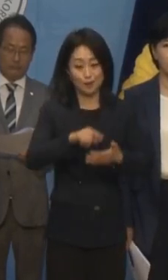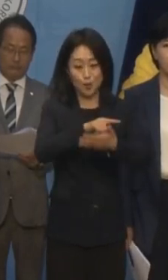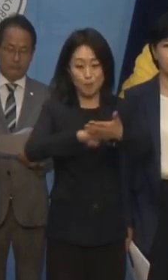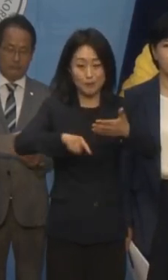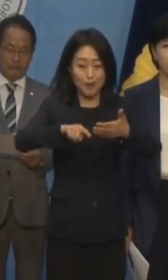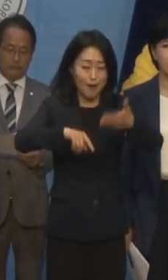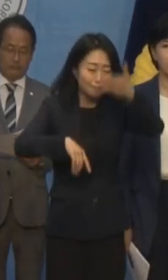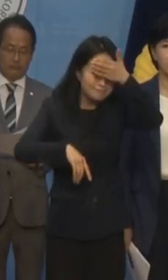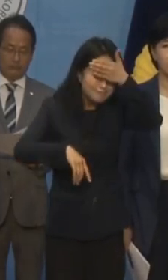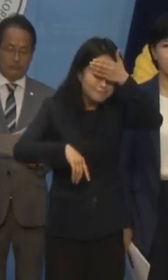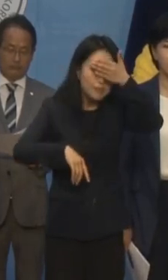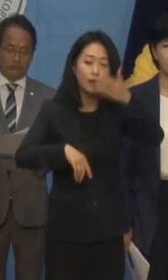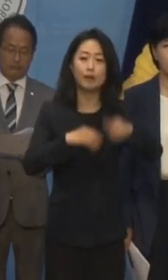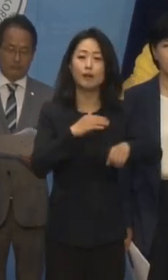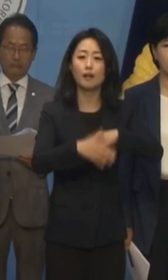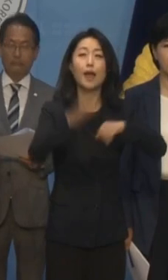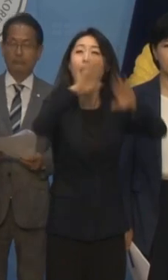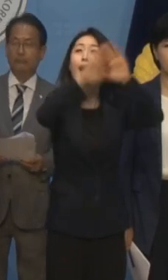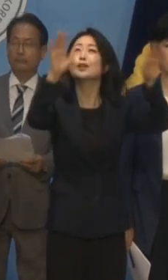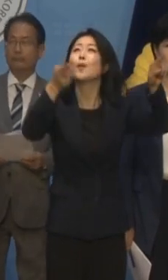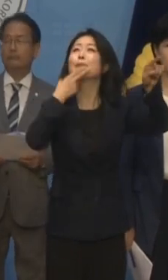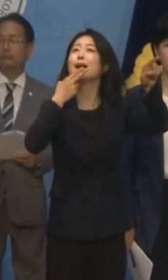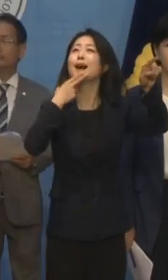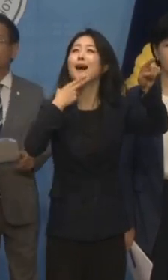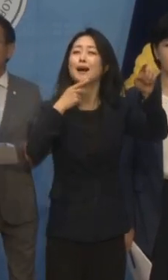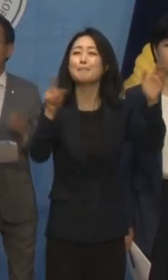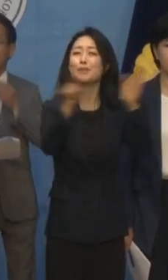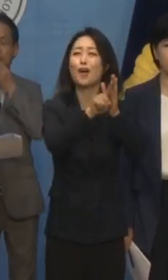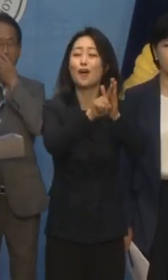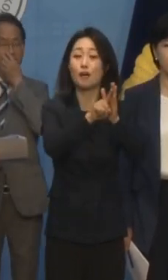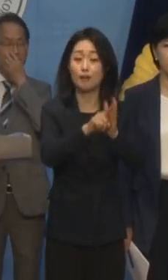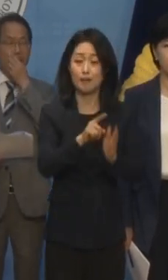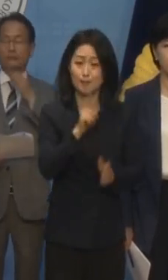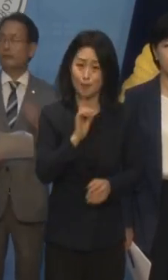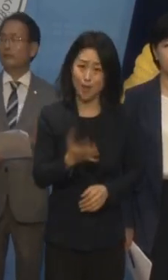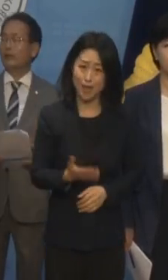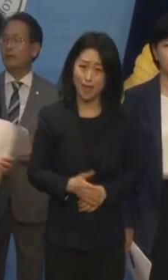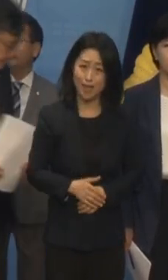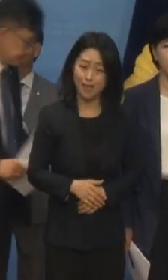하늘을 가려놓고 하늘이 없는 거라 믿으라는 겁니까?